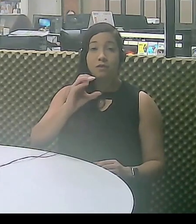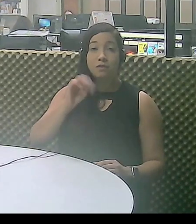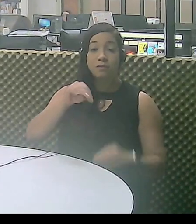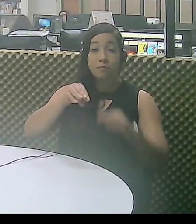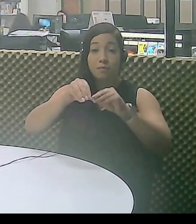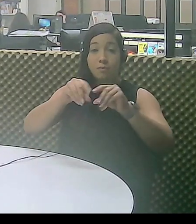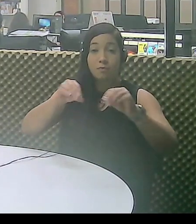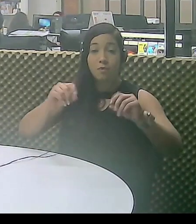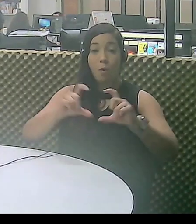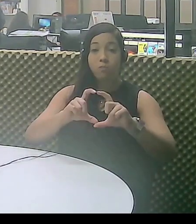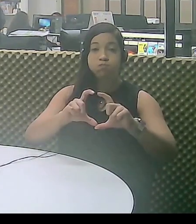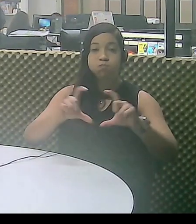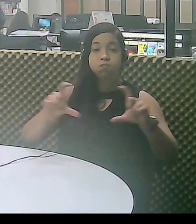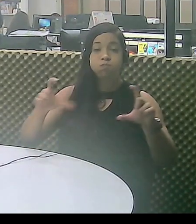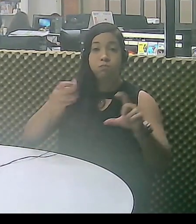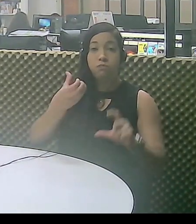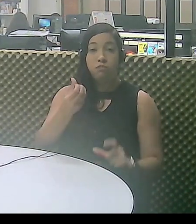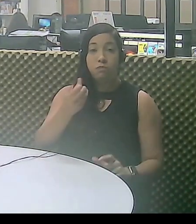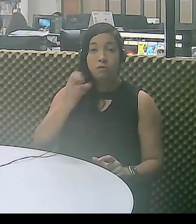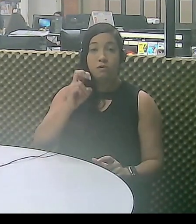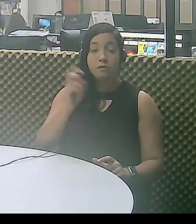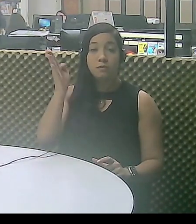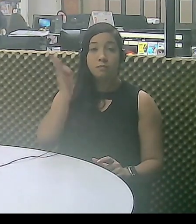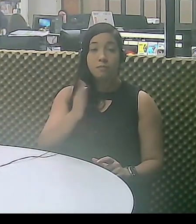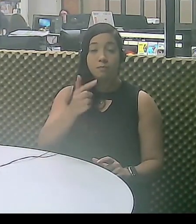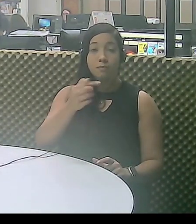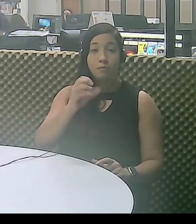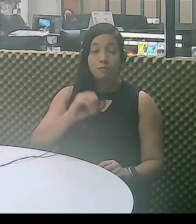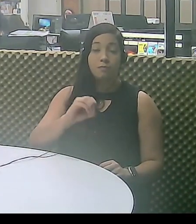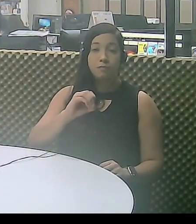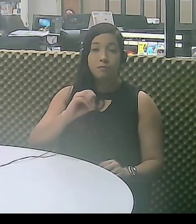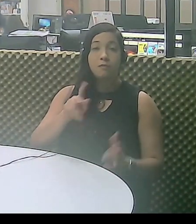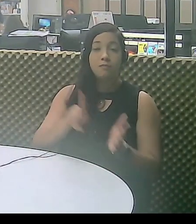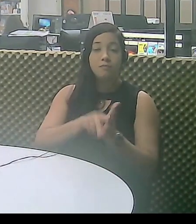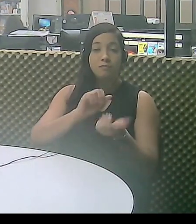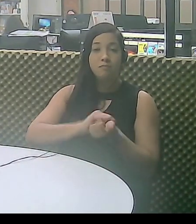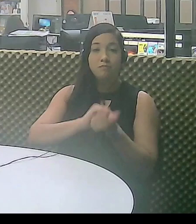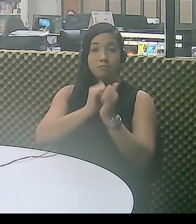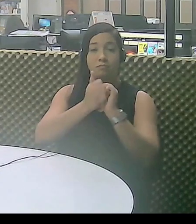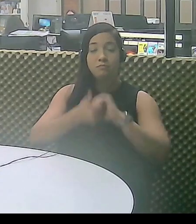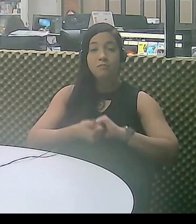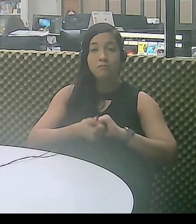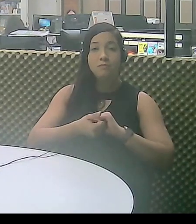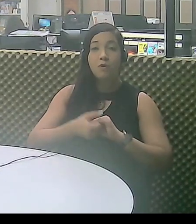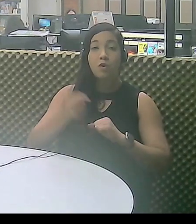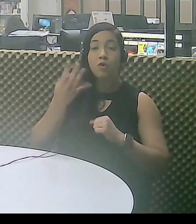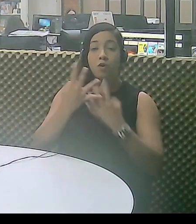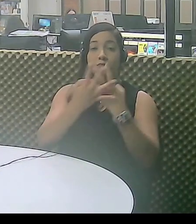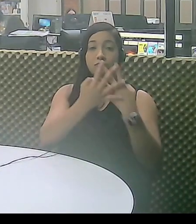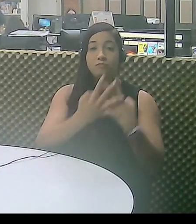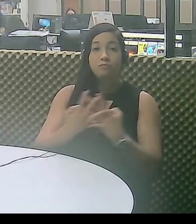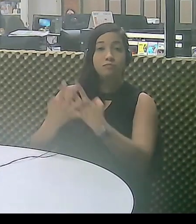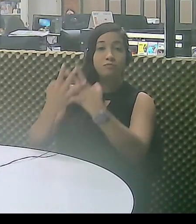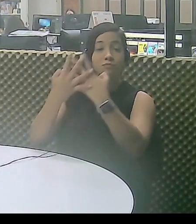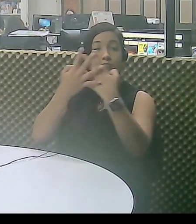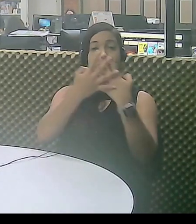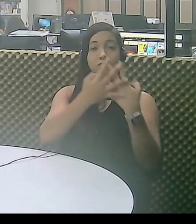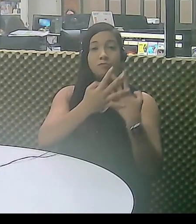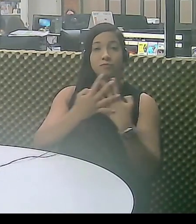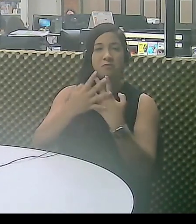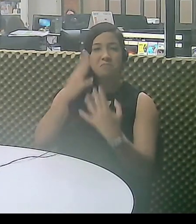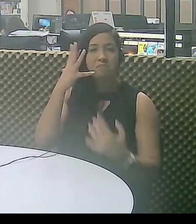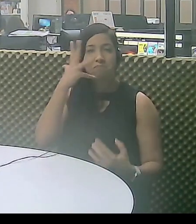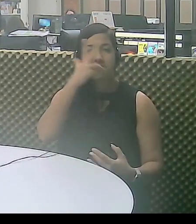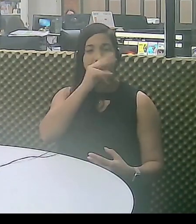areia, tipo 65 por 70, ideal para a prática esportiva. Novas redes e uma moderna identidade